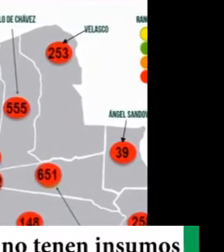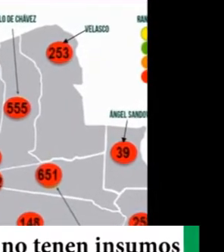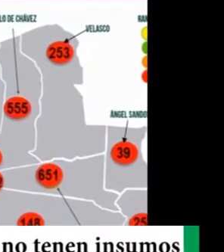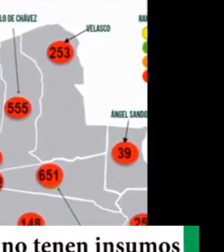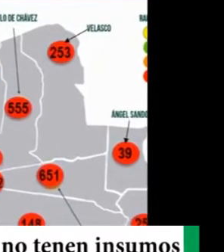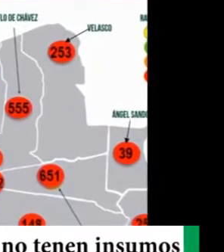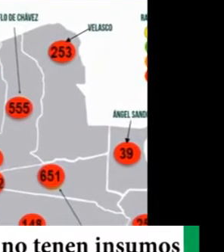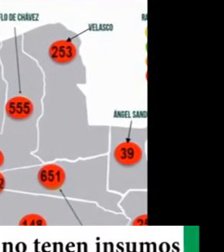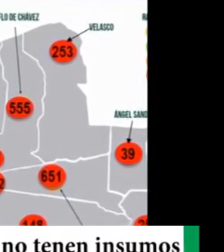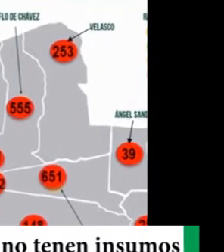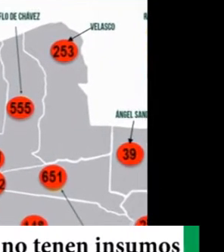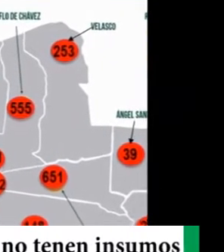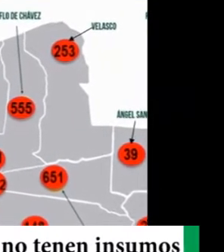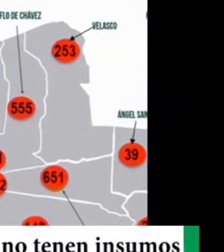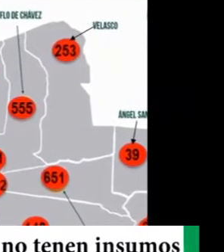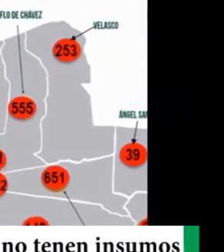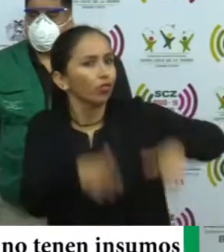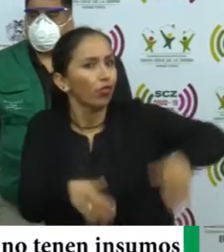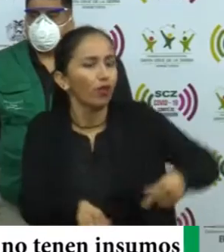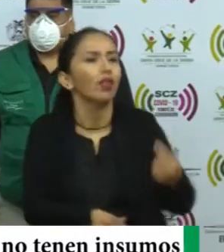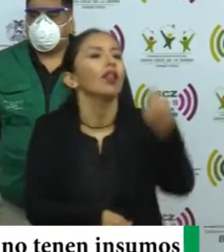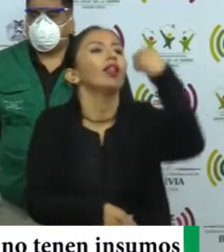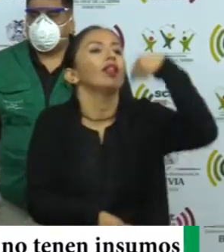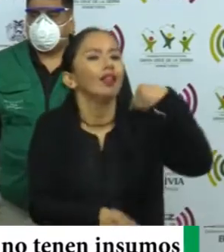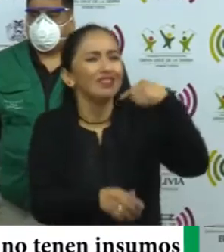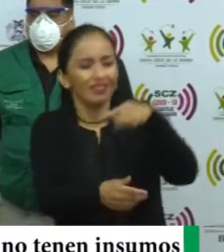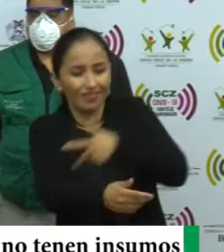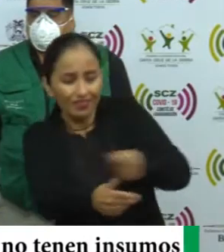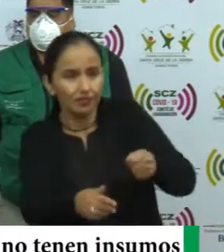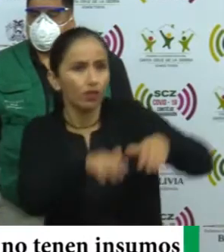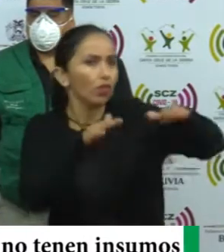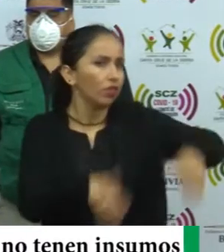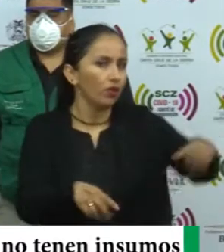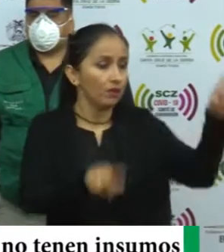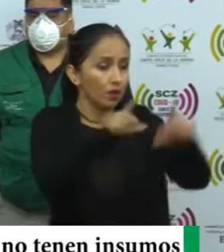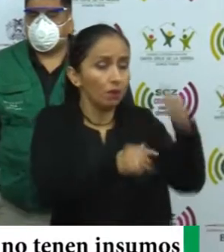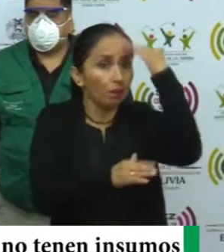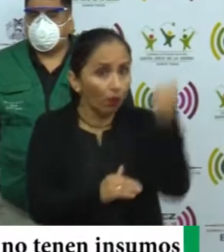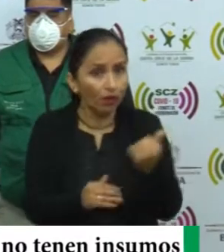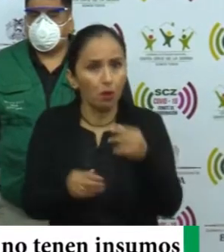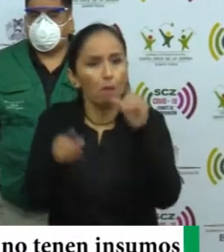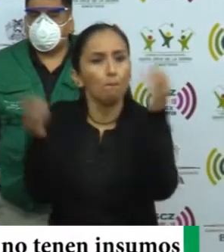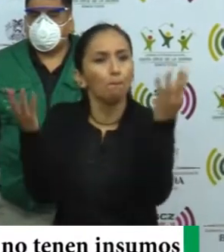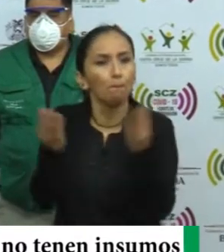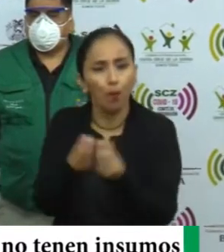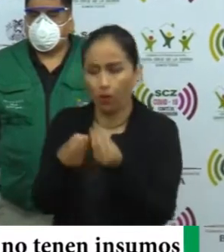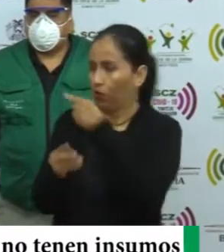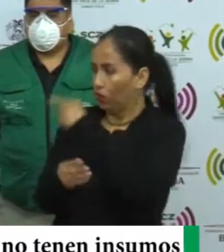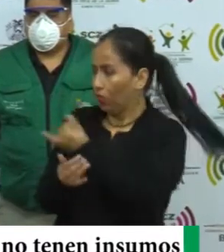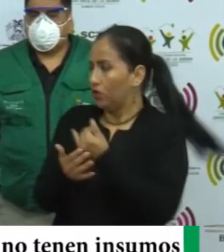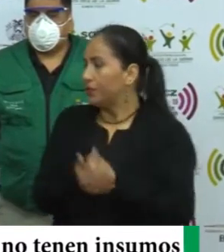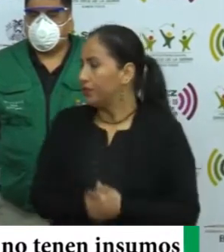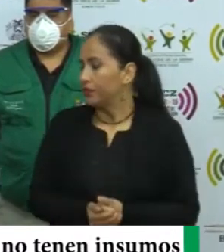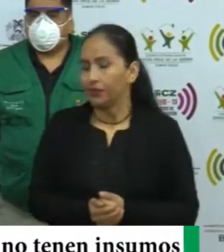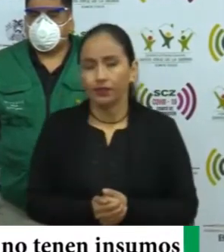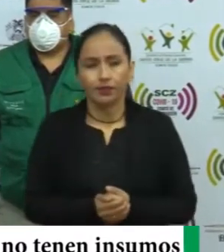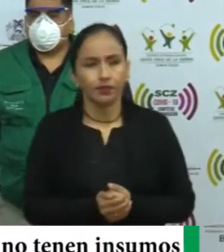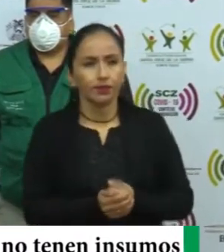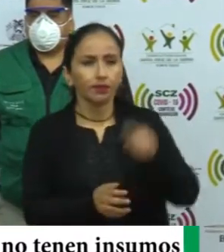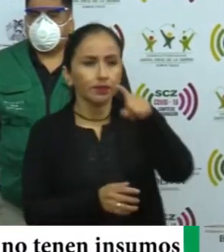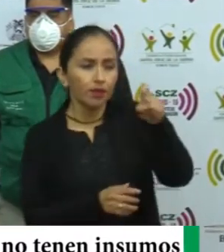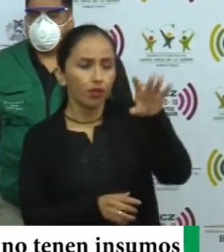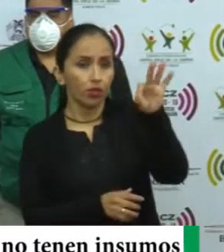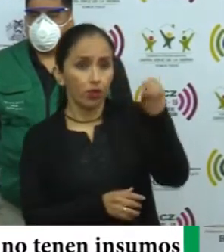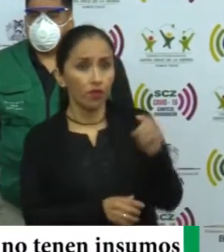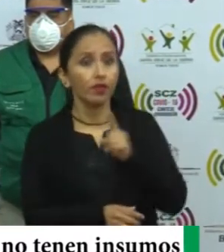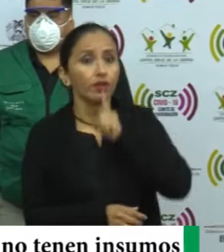de insumos. No han procesado muestras varios laboratorios, por ende el número de casos es muy bajo. De estos